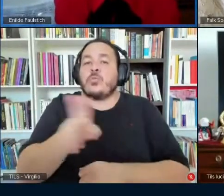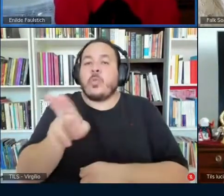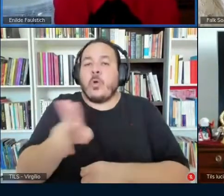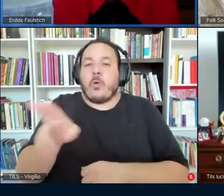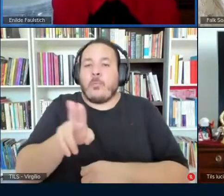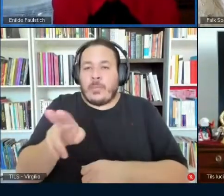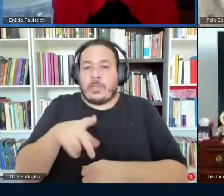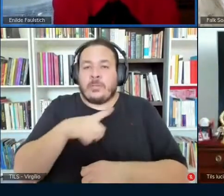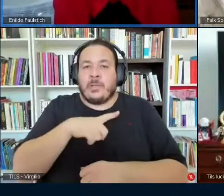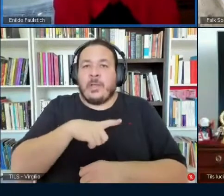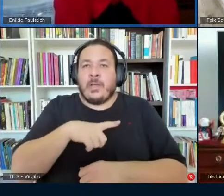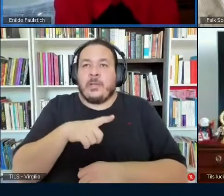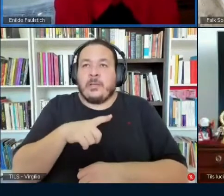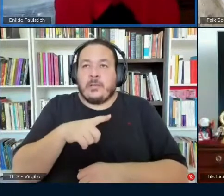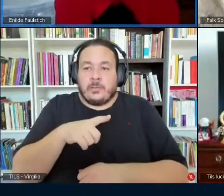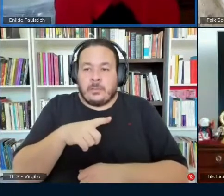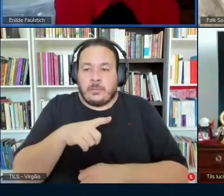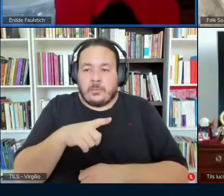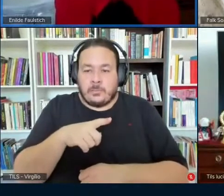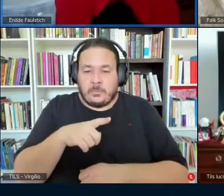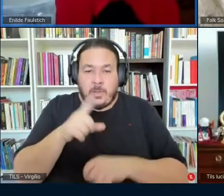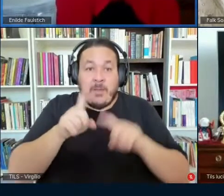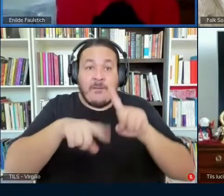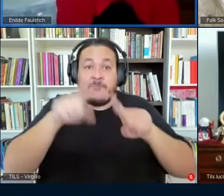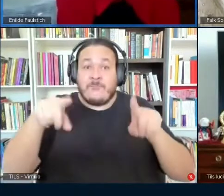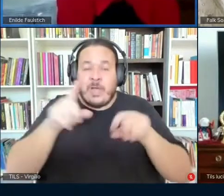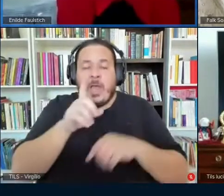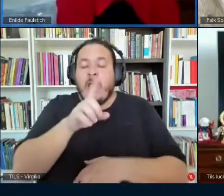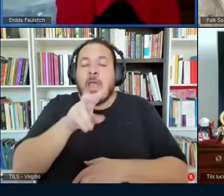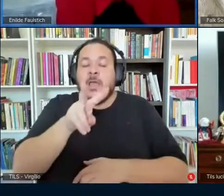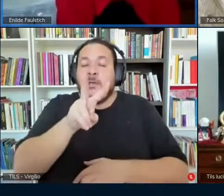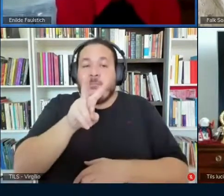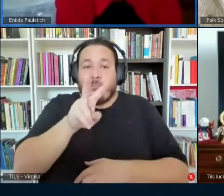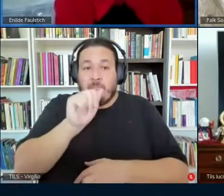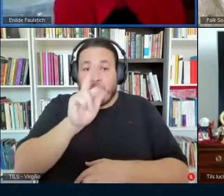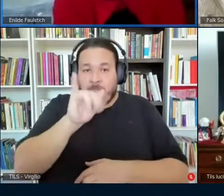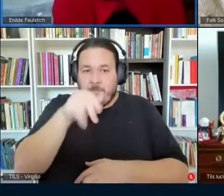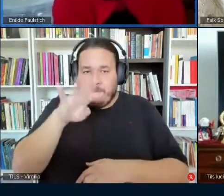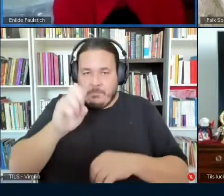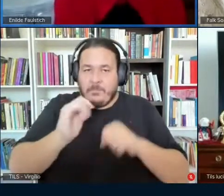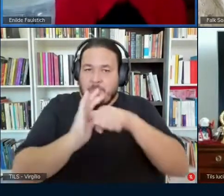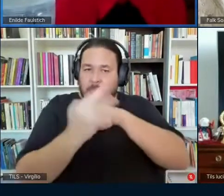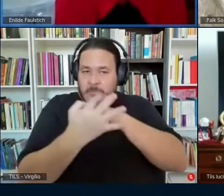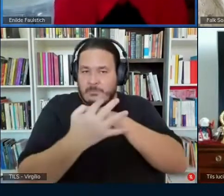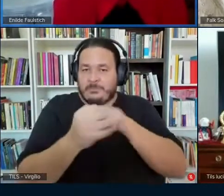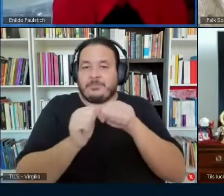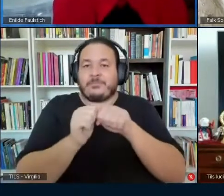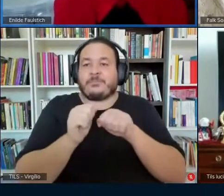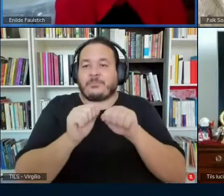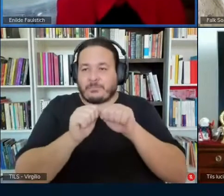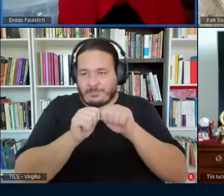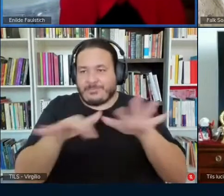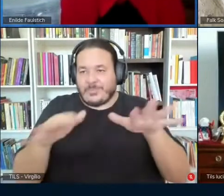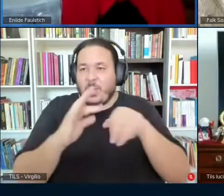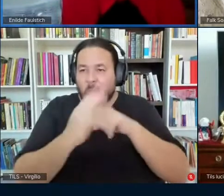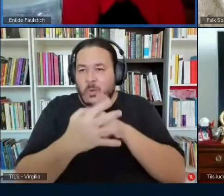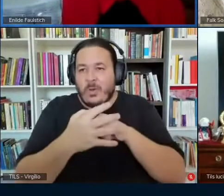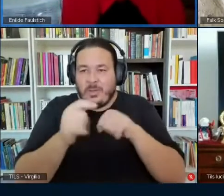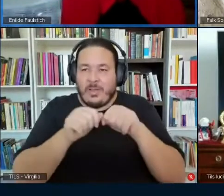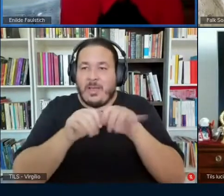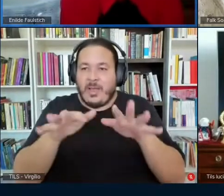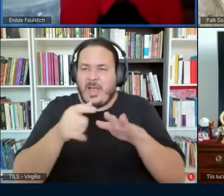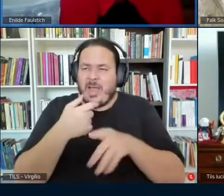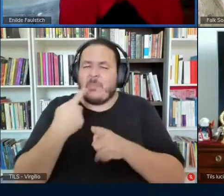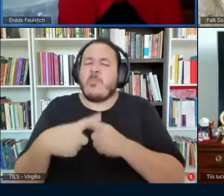aí nos como é que esses vírus, por que elas recebem esses nomes? Eu já fui